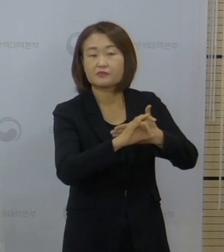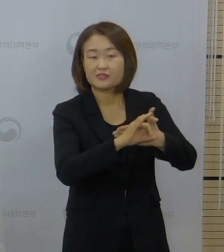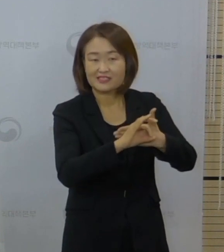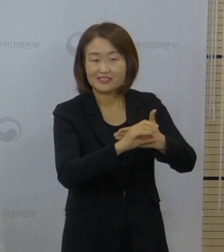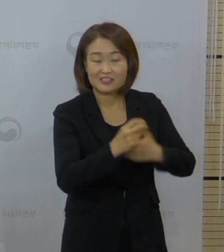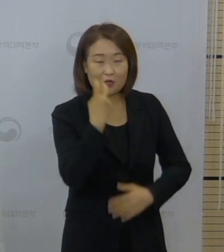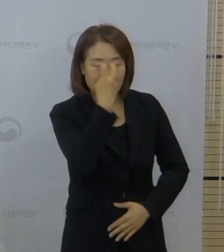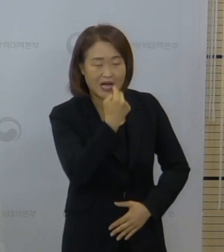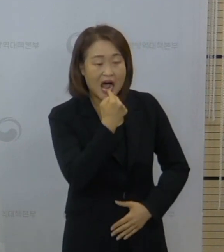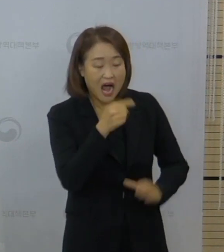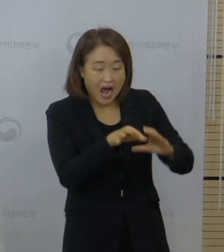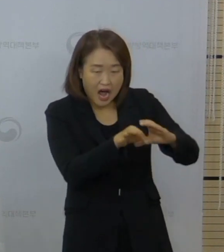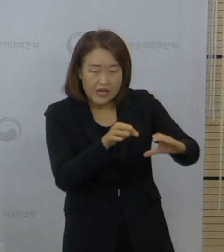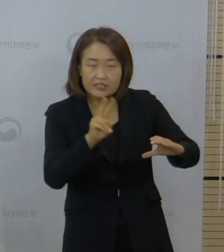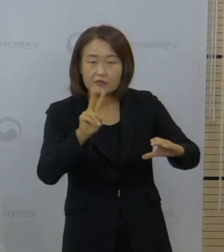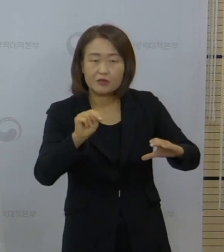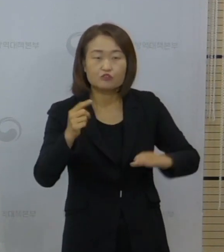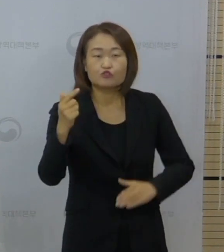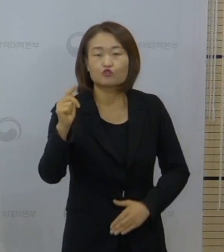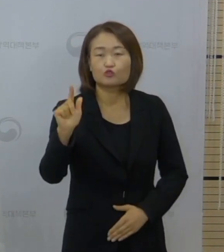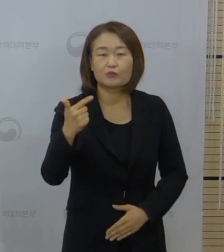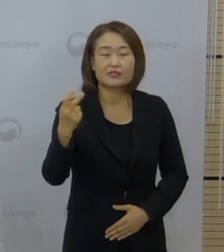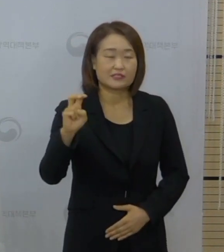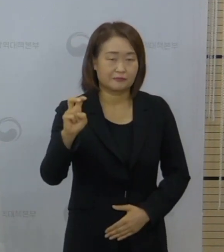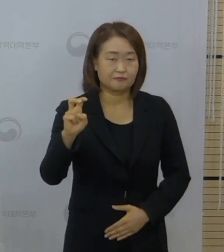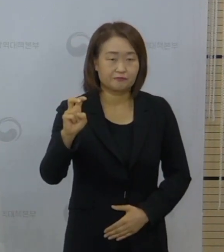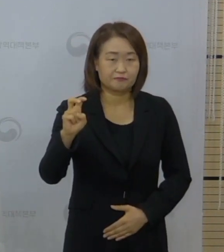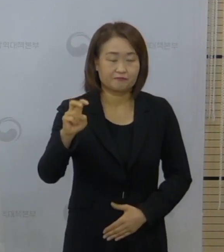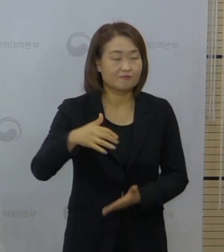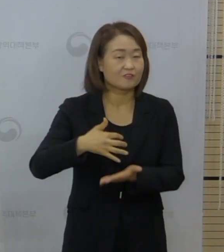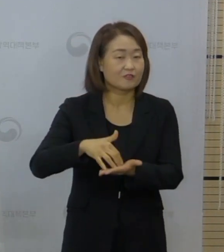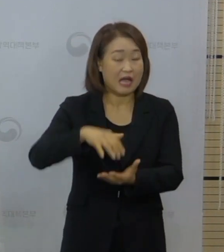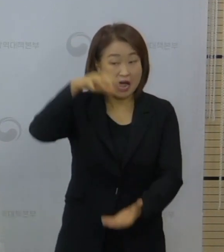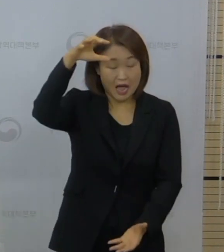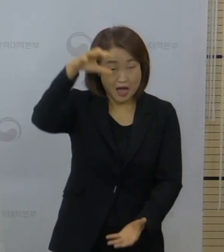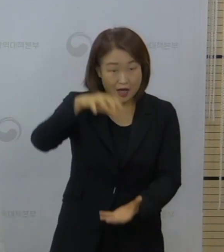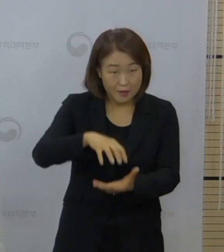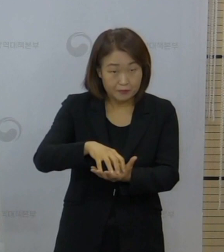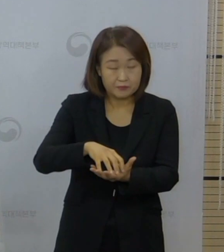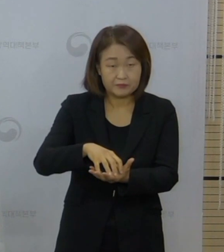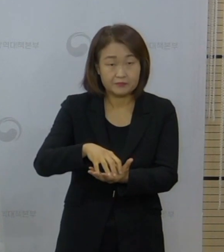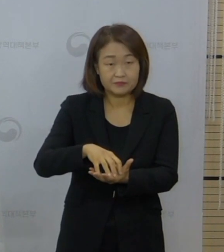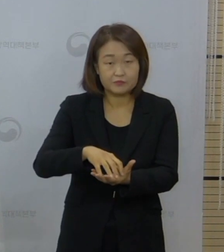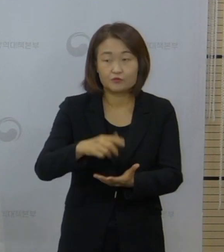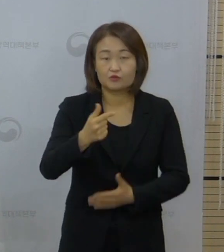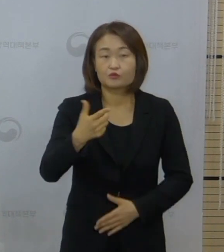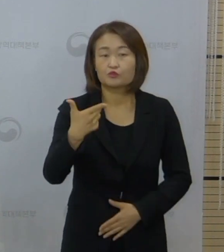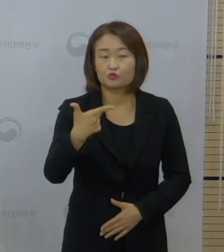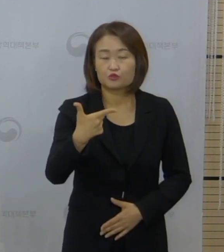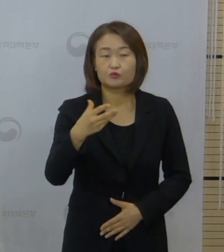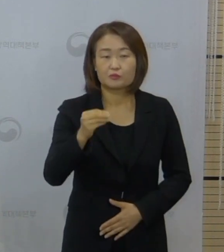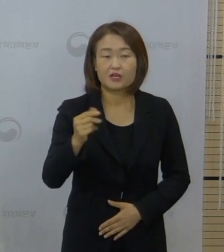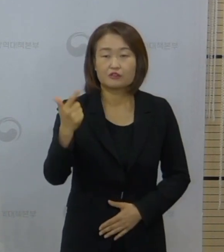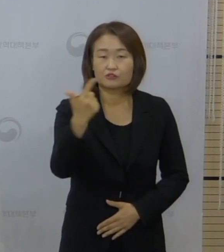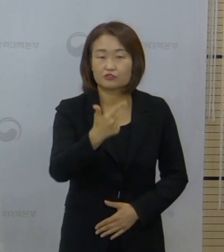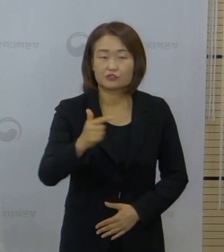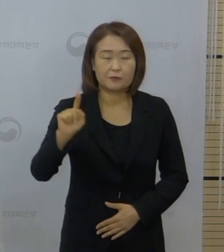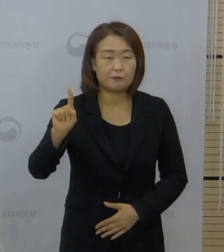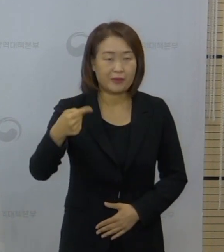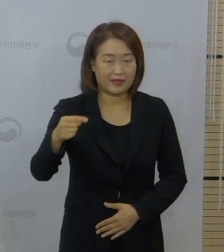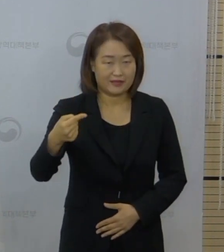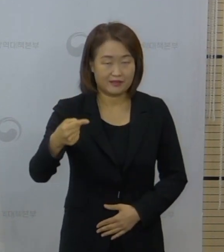건수는 2만 620건입니다. 그래서 총 검사 건수는 6만 6,100건입니다.